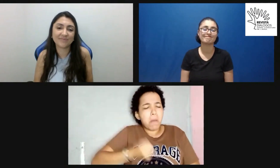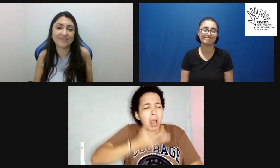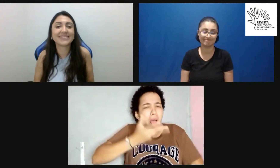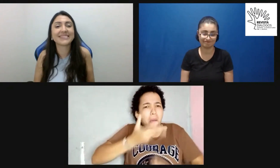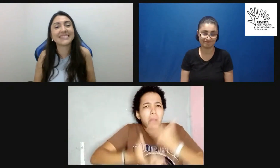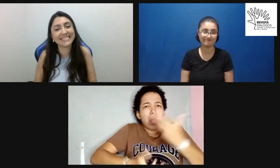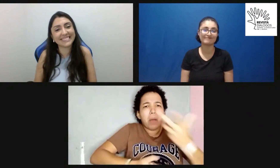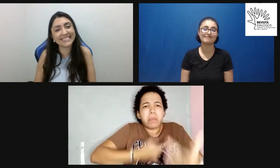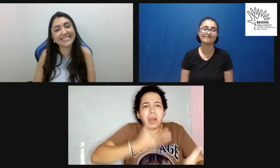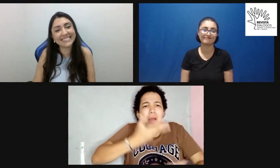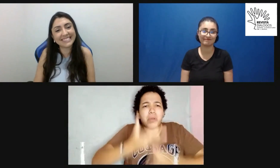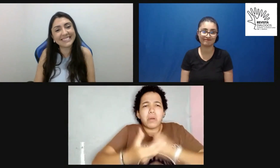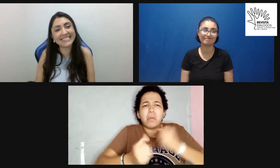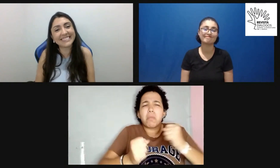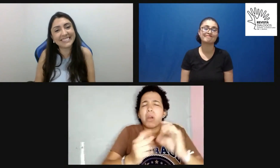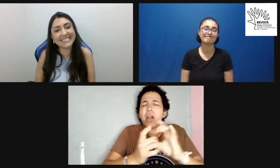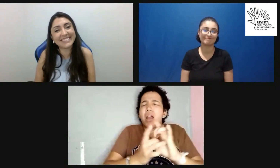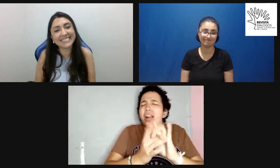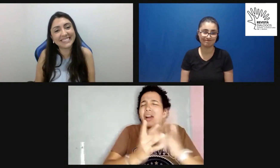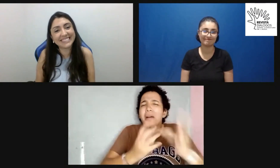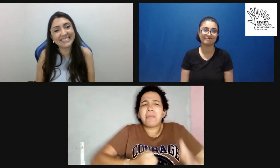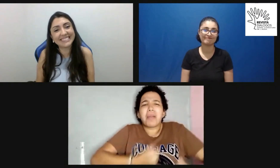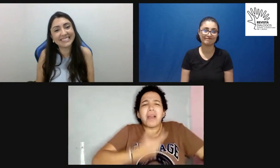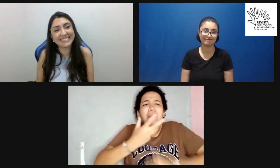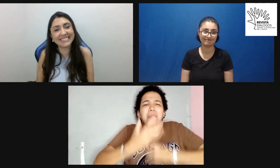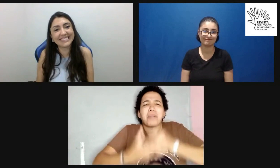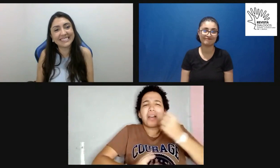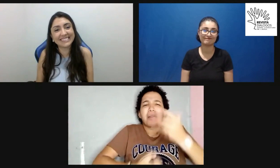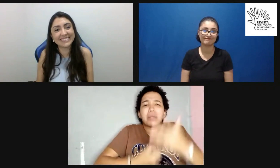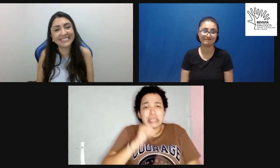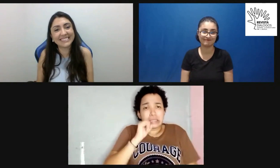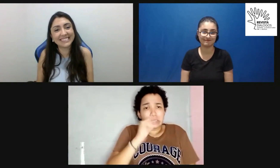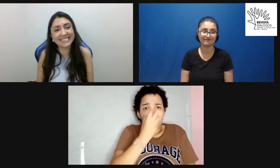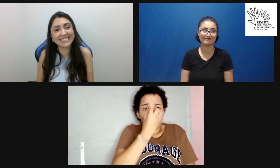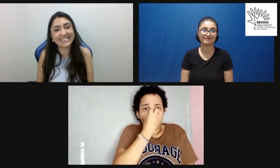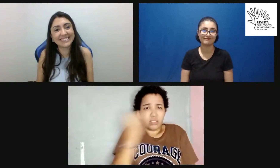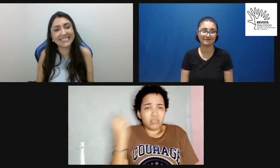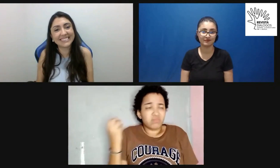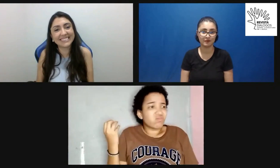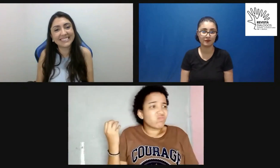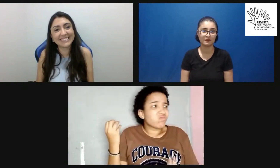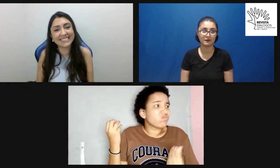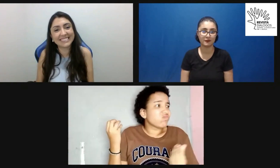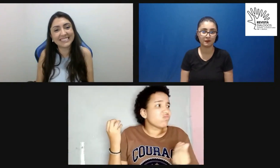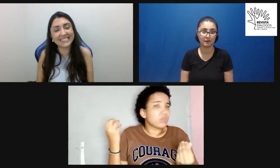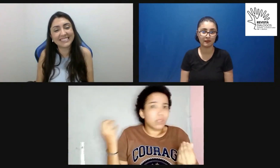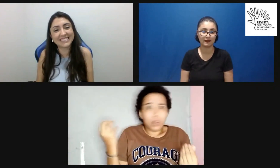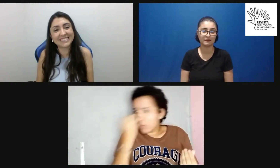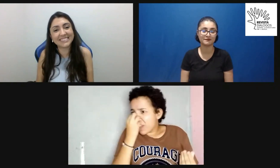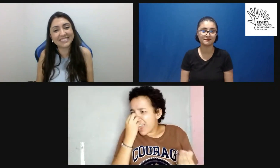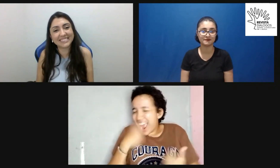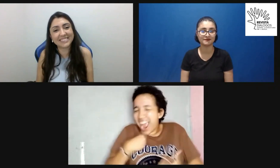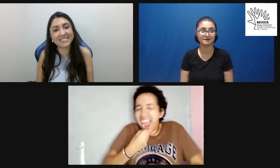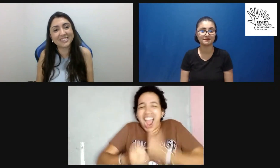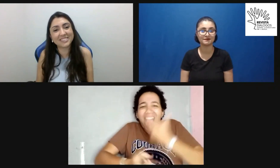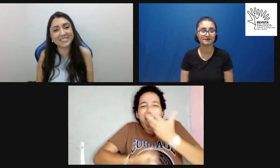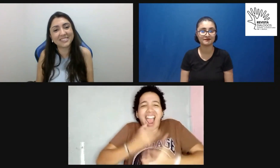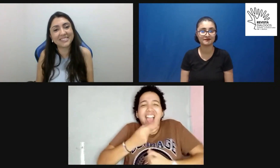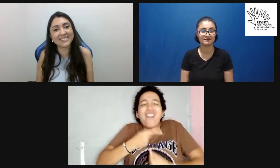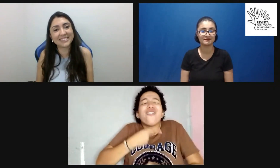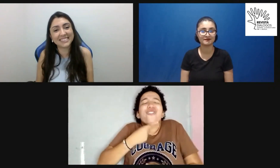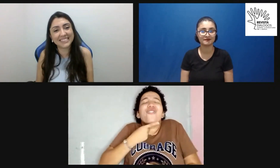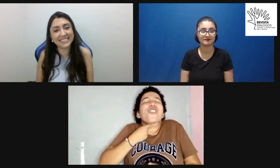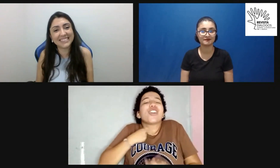ajuda a trazer alívio para esses momentos, com seu jeito livre de se expressar. Sem a atuação dele, a vida perde